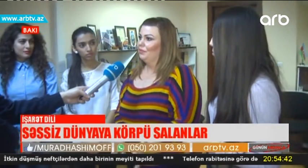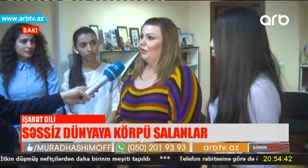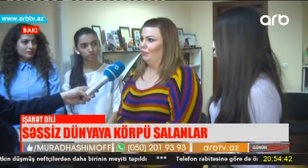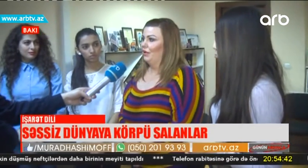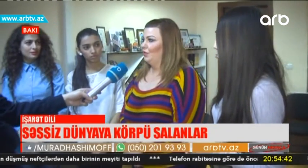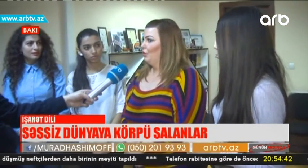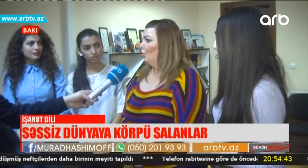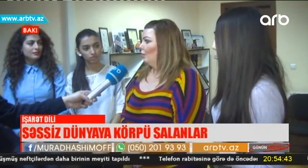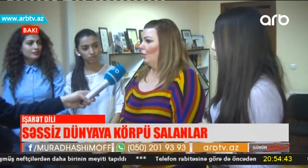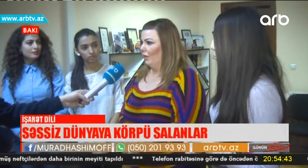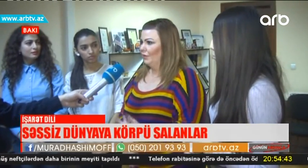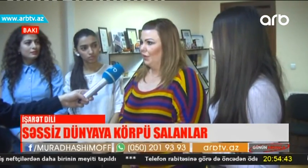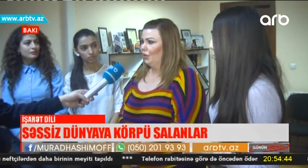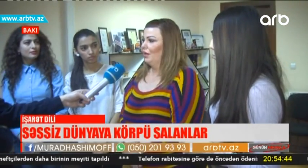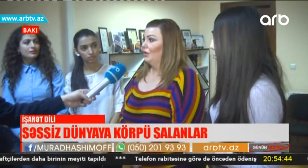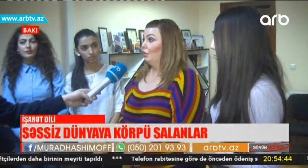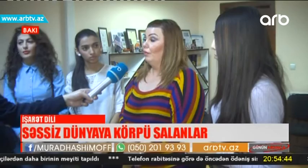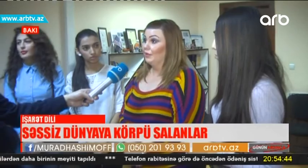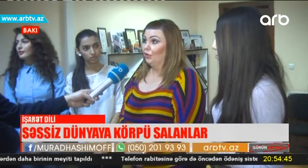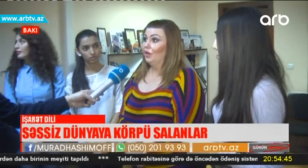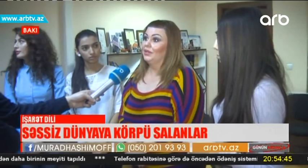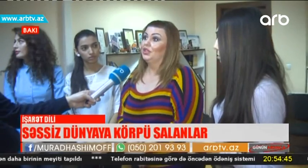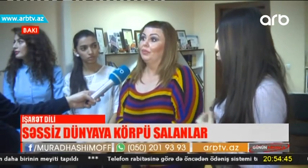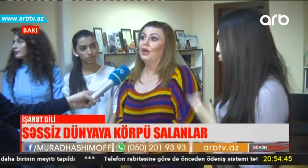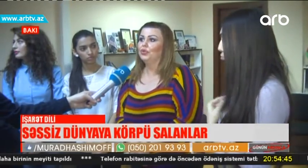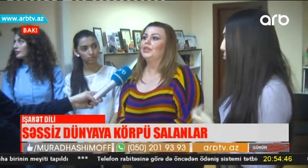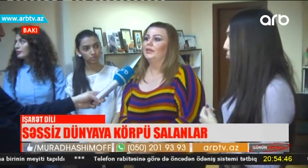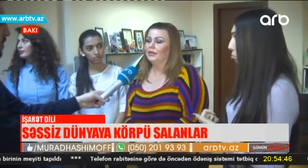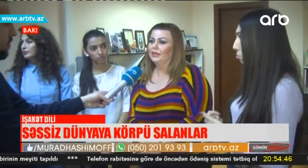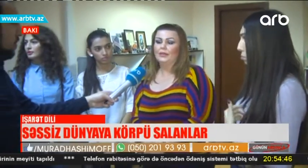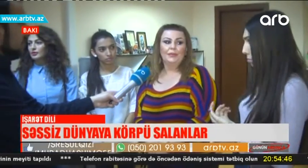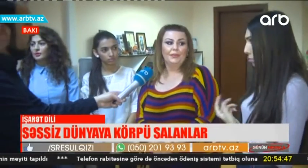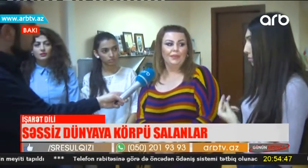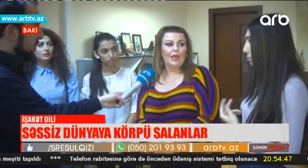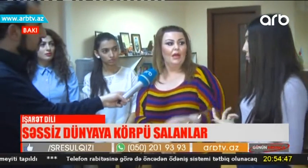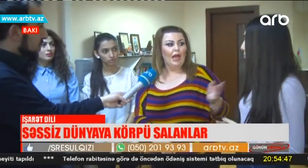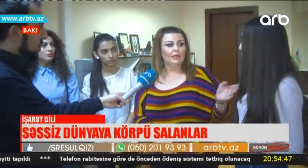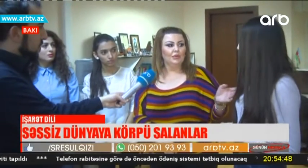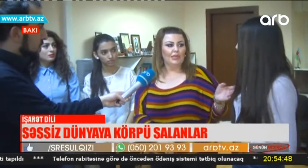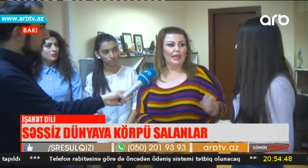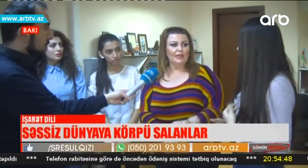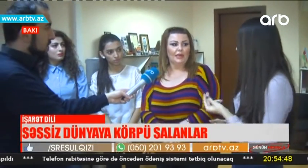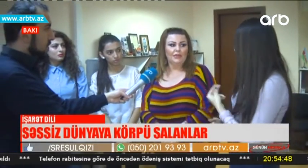məhdudiyyətli olmağımıza görə, lalkar olmağımıza görə bizə iş tapmağa çox çətindir. Xanım gözəl rəssamdır,